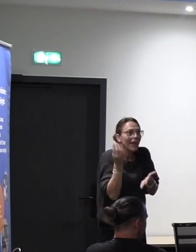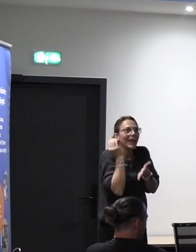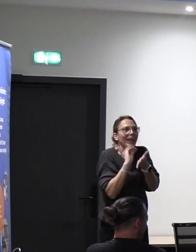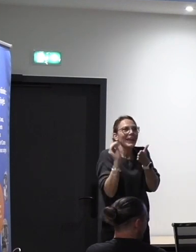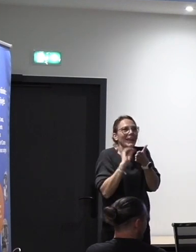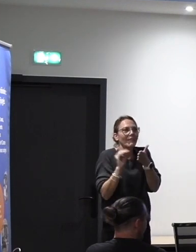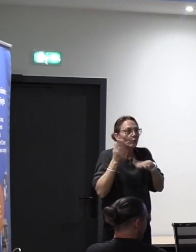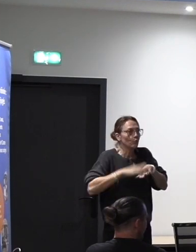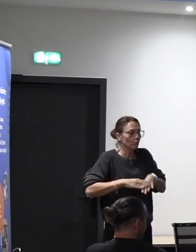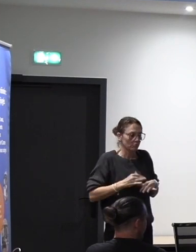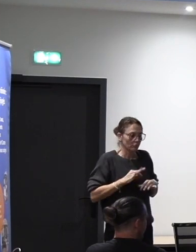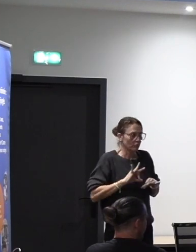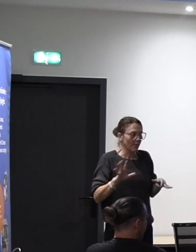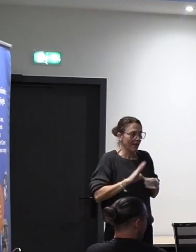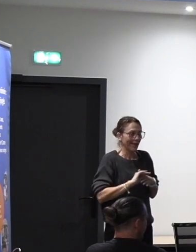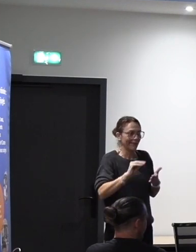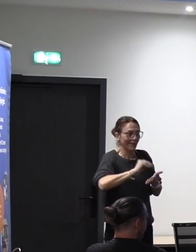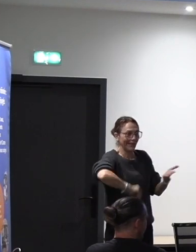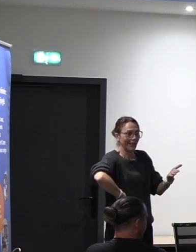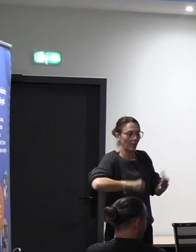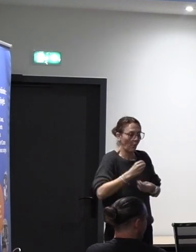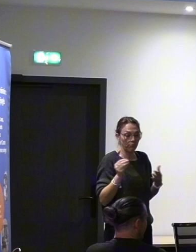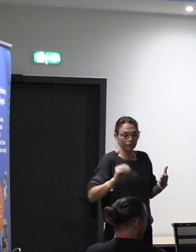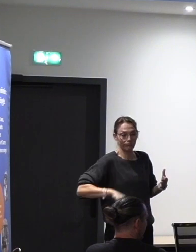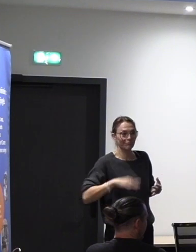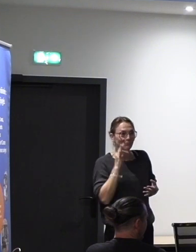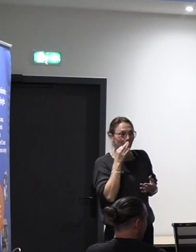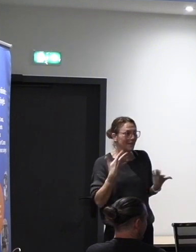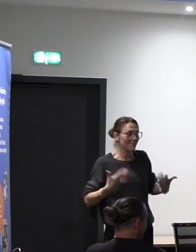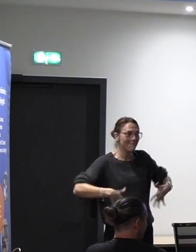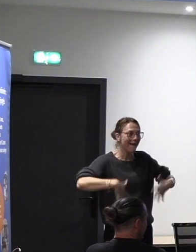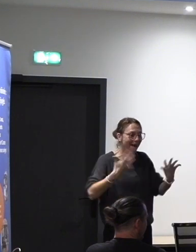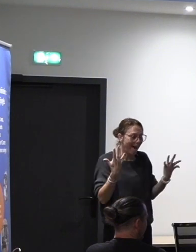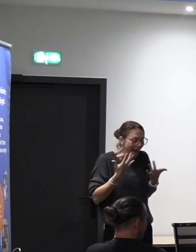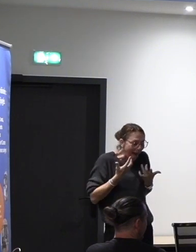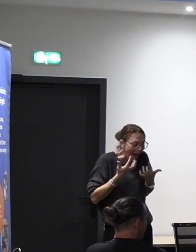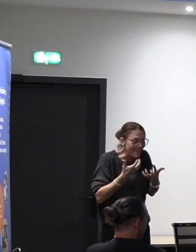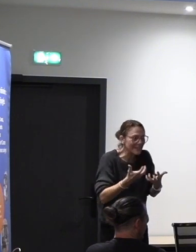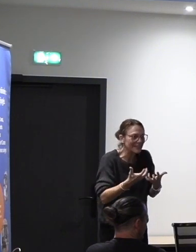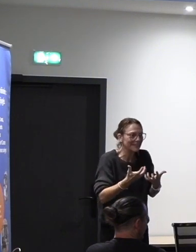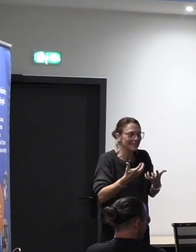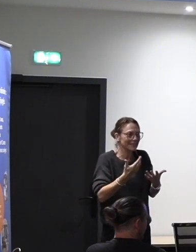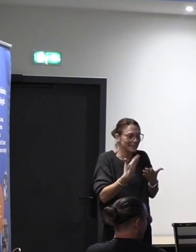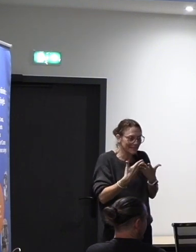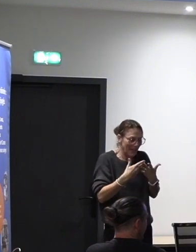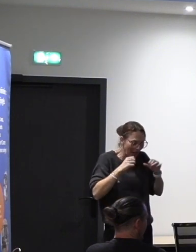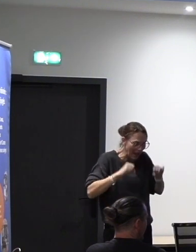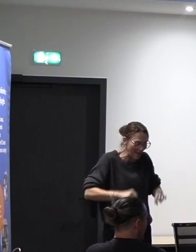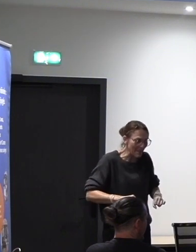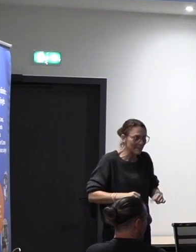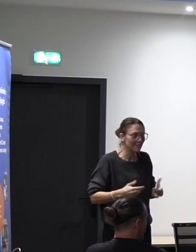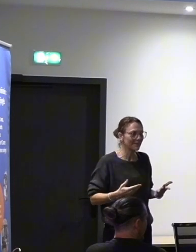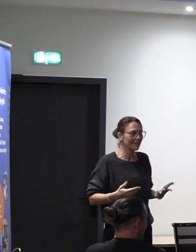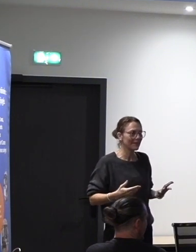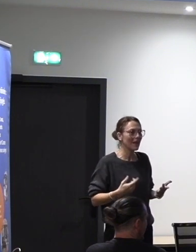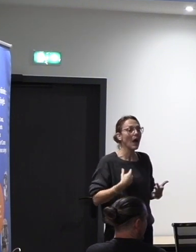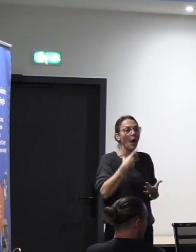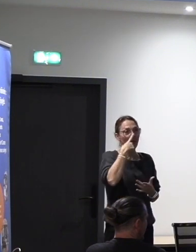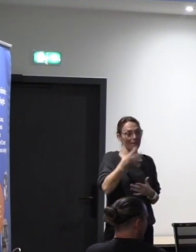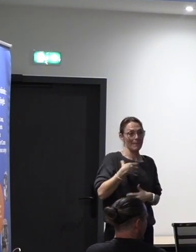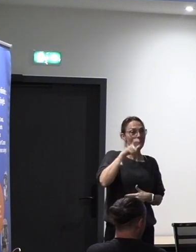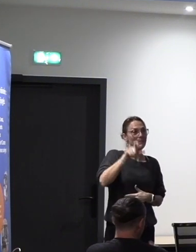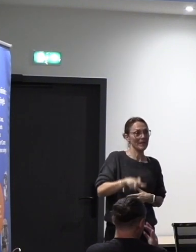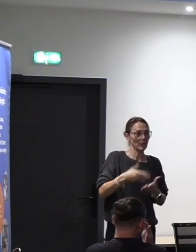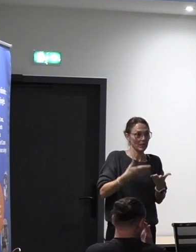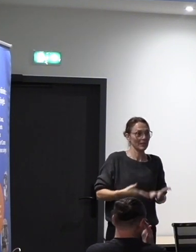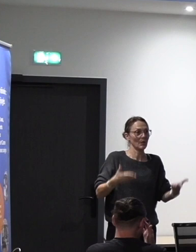n'avez rien écrit, ou 3 petits trucs que vous trouvez ridicules, mais ça fait rien, vous l'avez fait. C'est ça que dit Amartya Sen. Et je crois qu'une personne en situation de